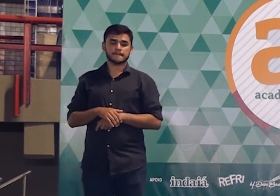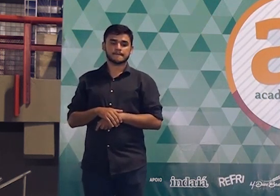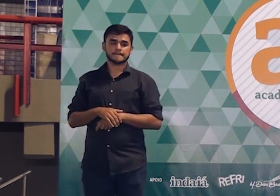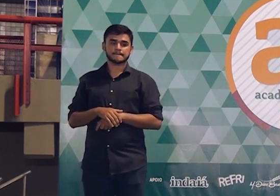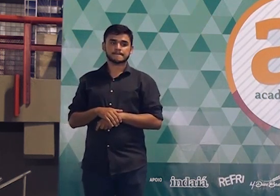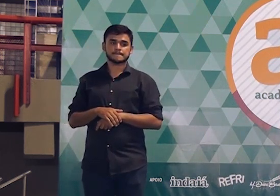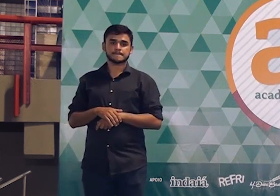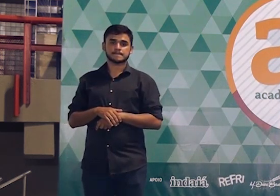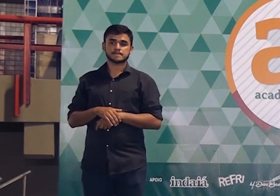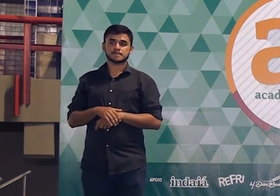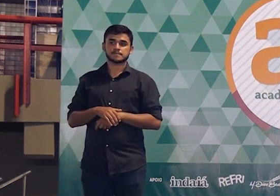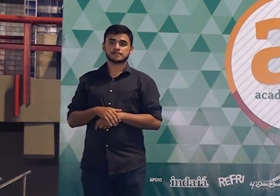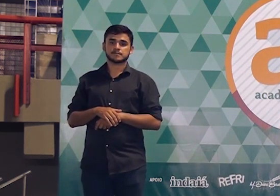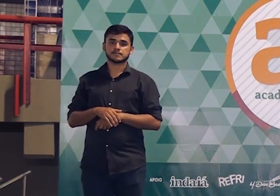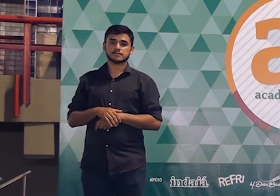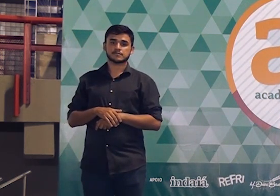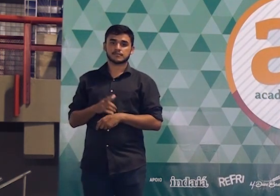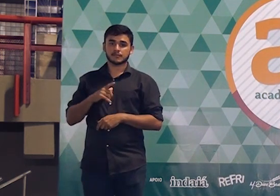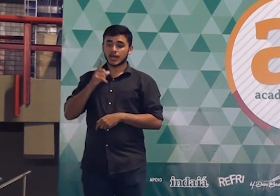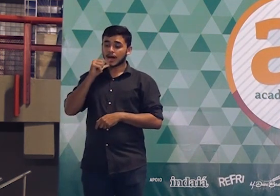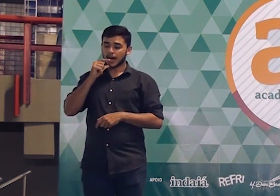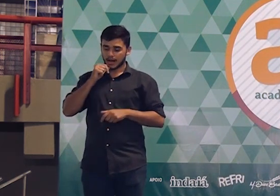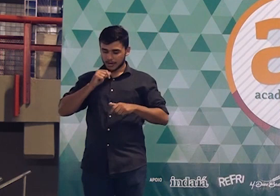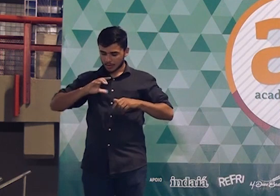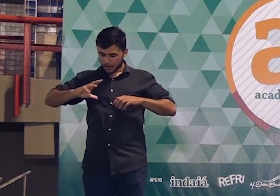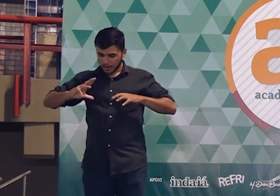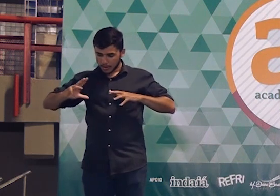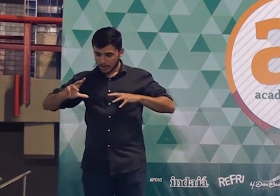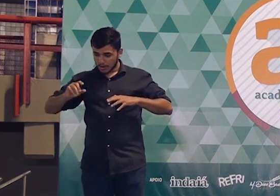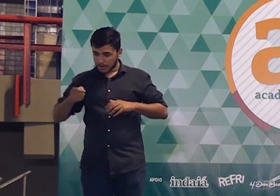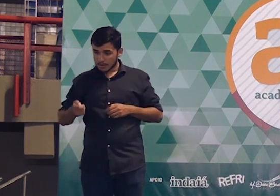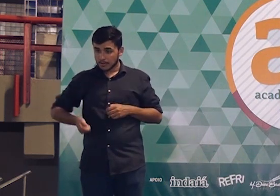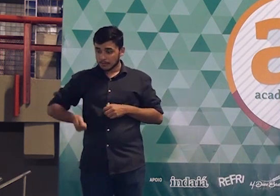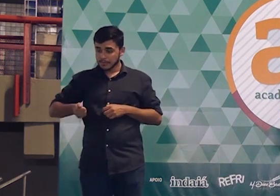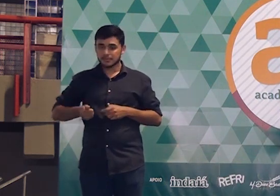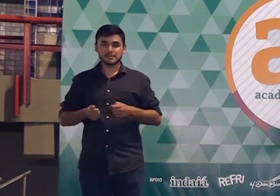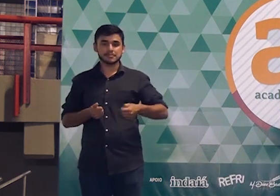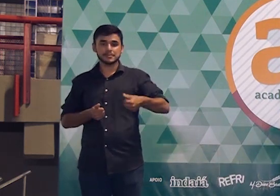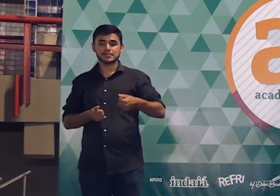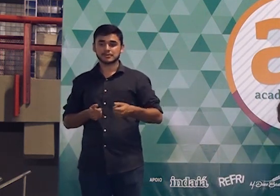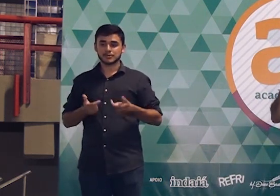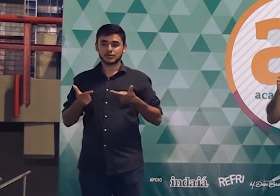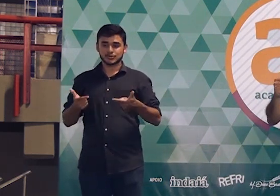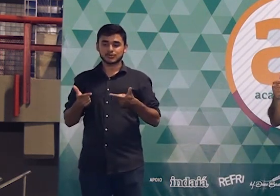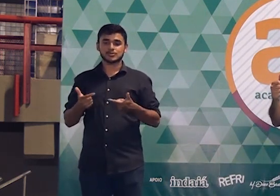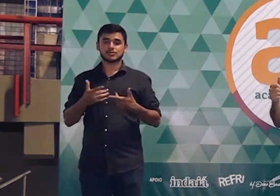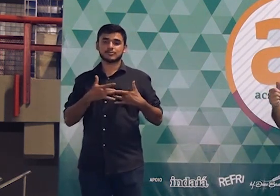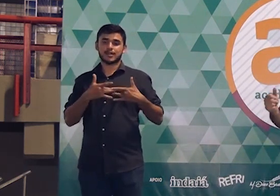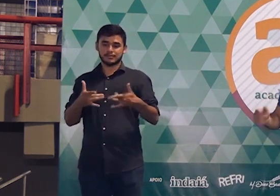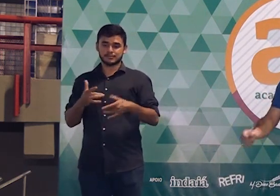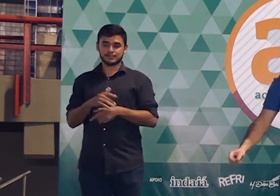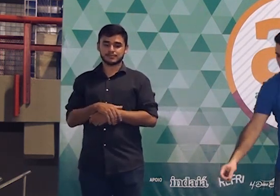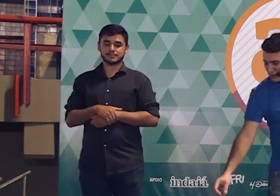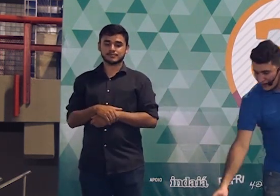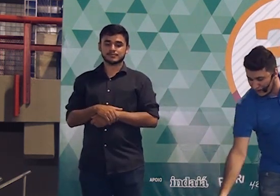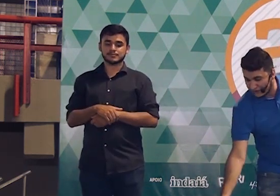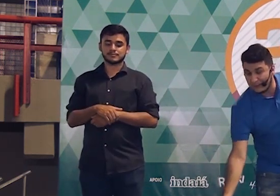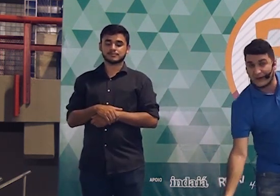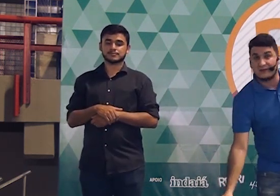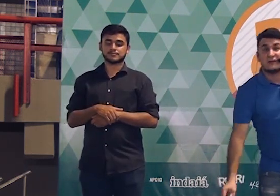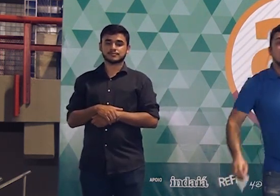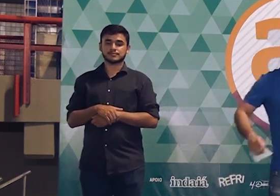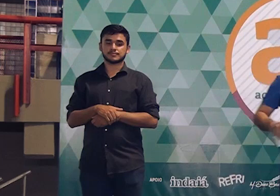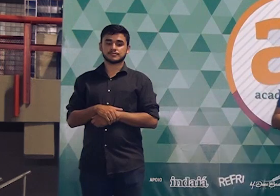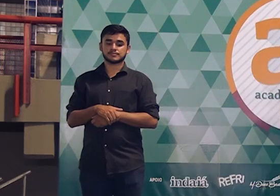vai no posto do desejo jogar moedinha, né? O amigo aqui vai para pegar a moeda. Beleza. Galera, seguinte, ó. Quando